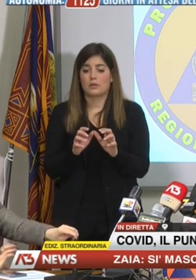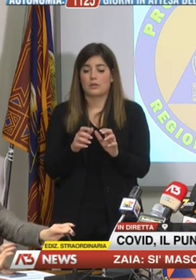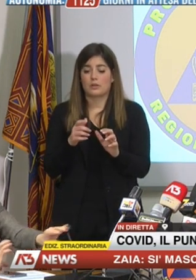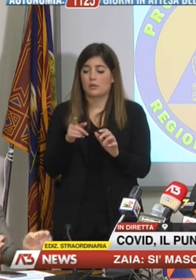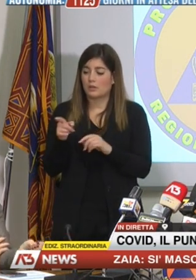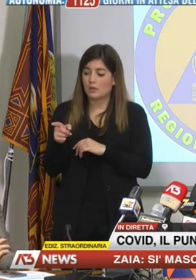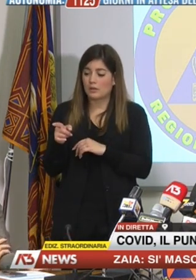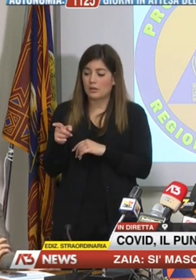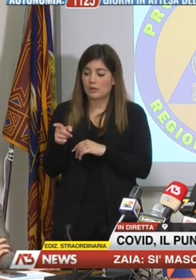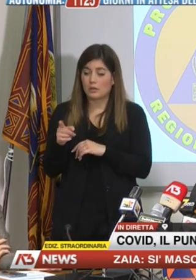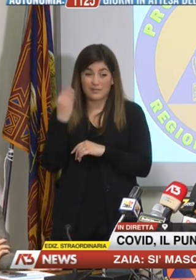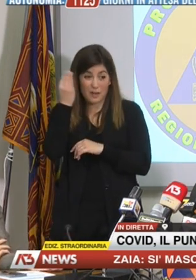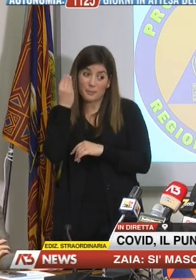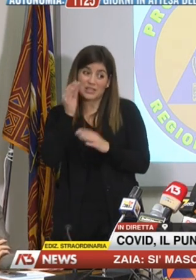proporzionerà.